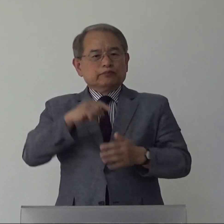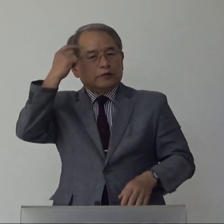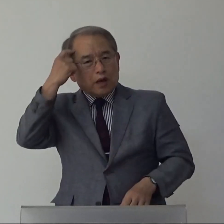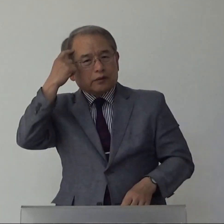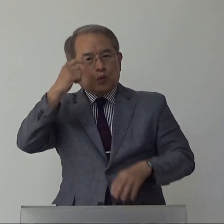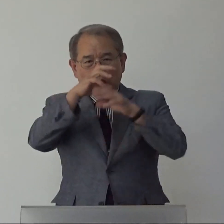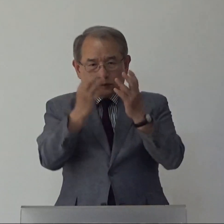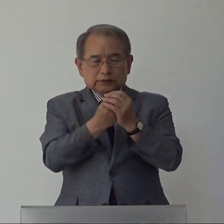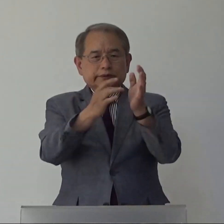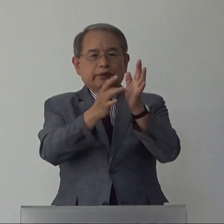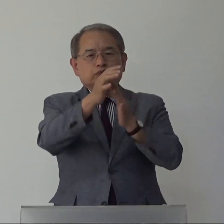교회를 다니면